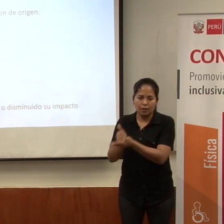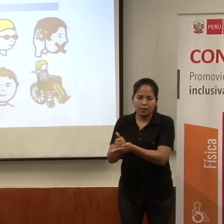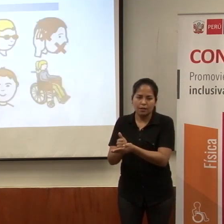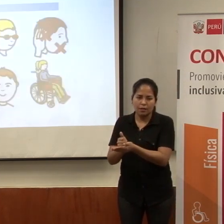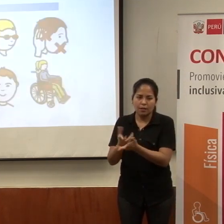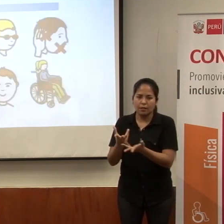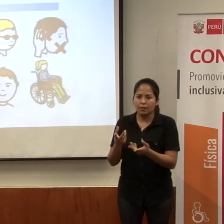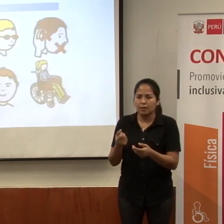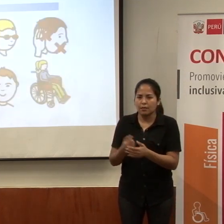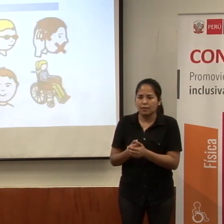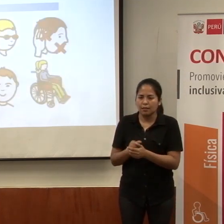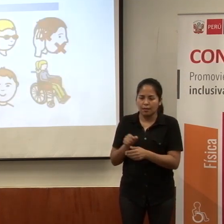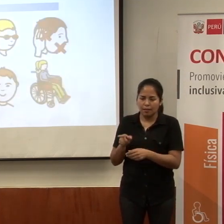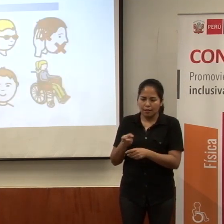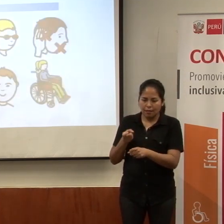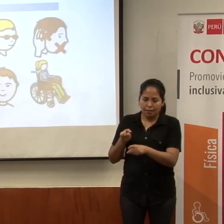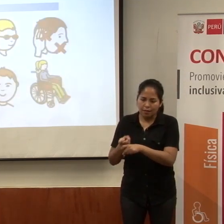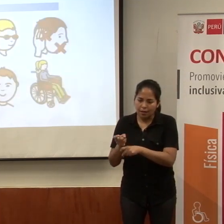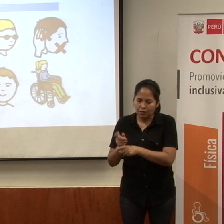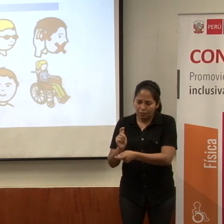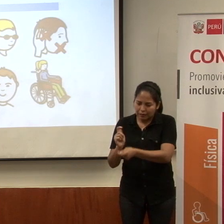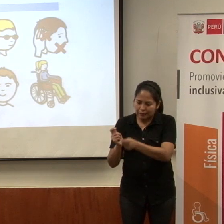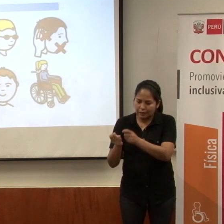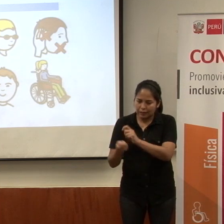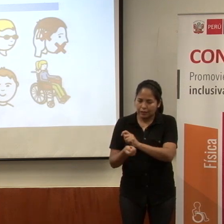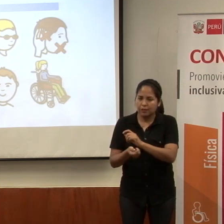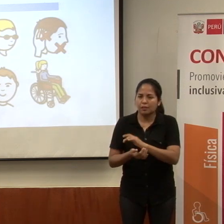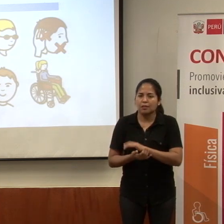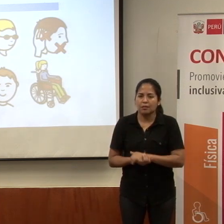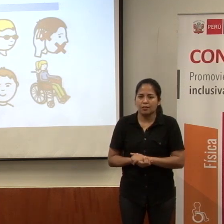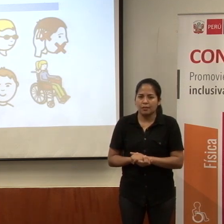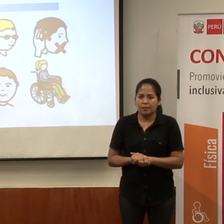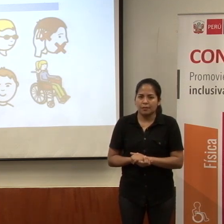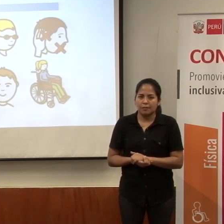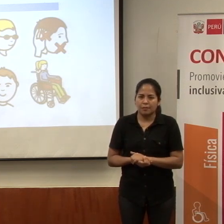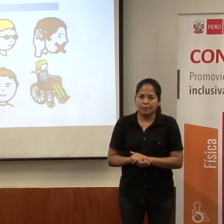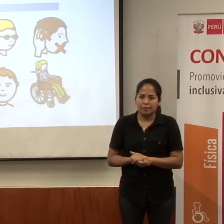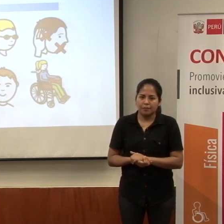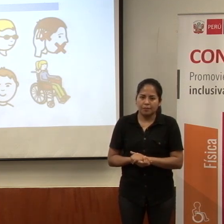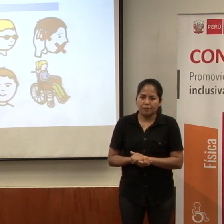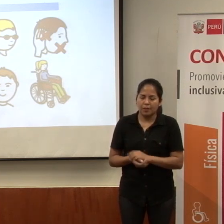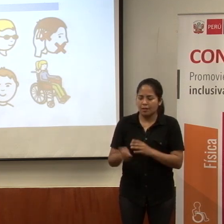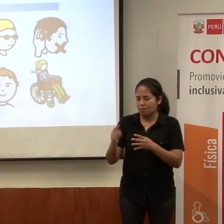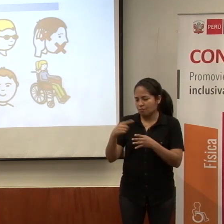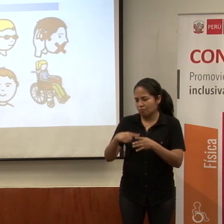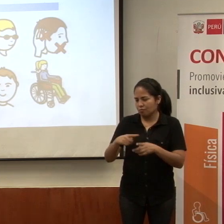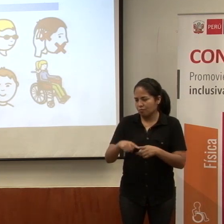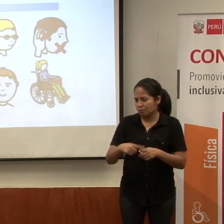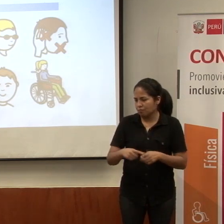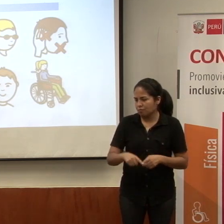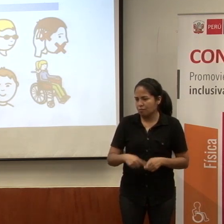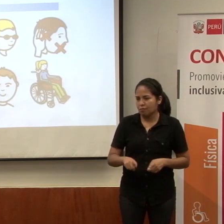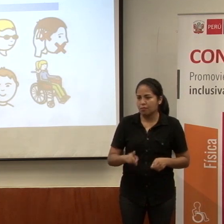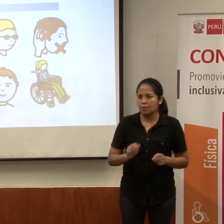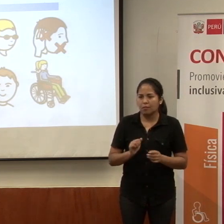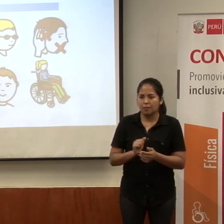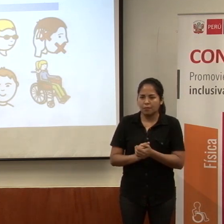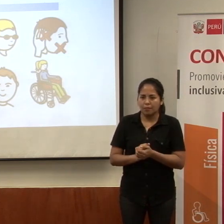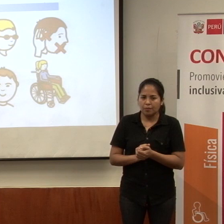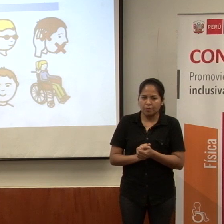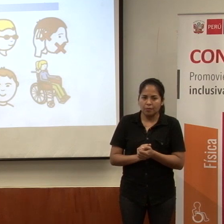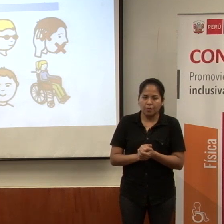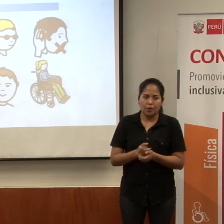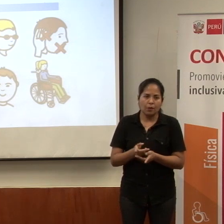¿no? Y dentro de las hay múltiples, hay una lista múltiple, pero en general sabemos que